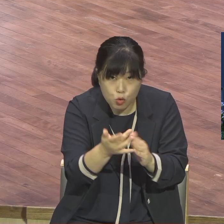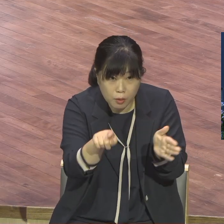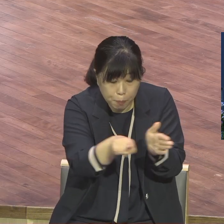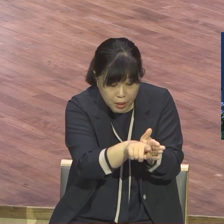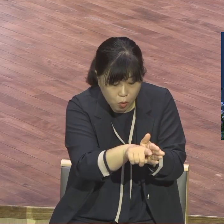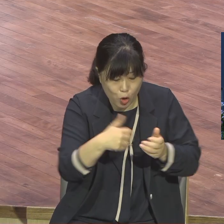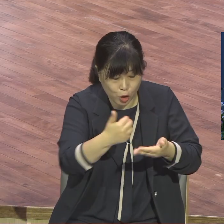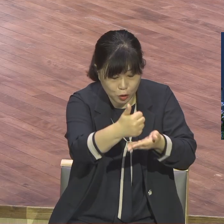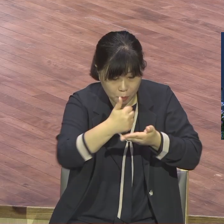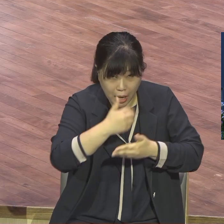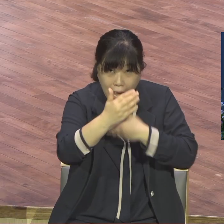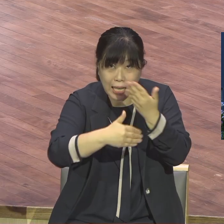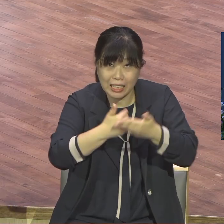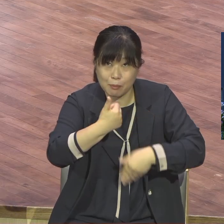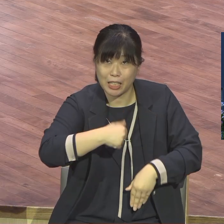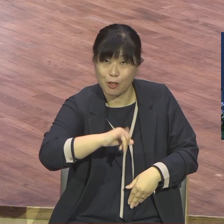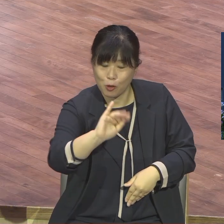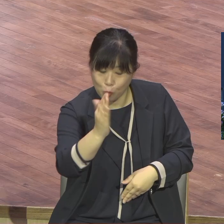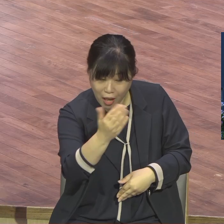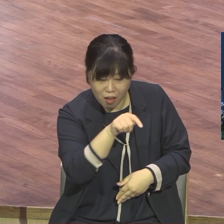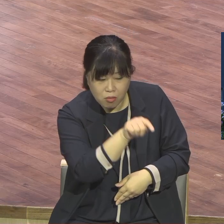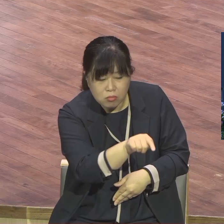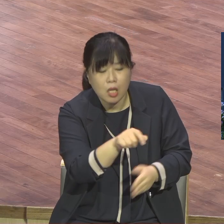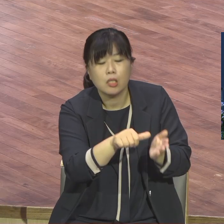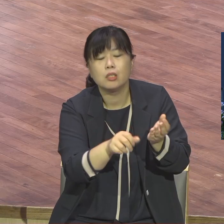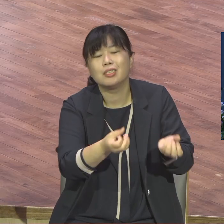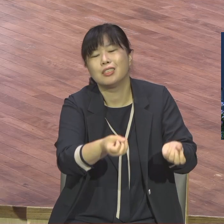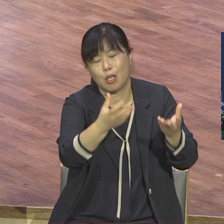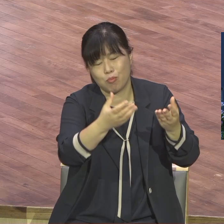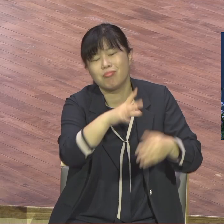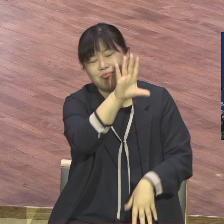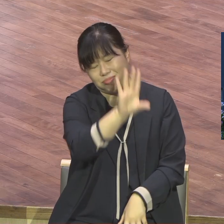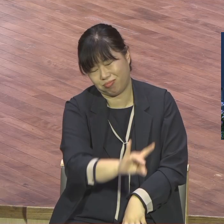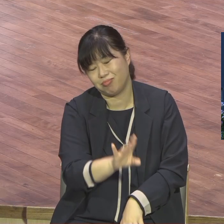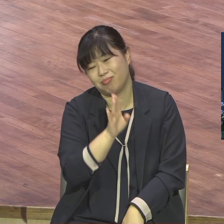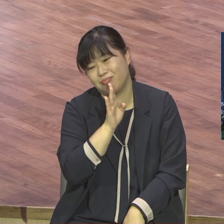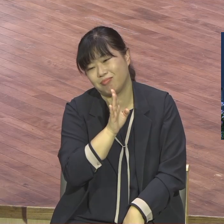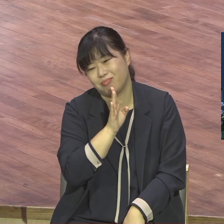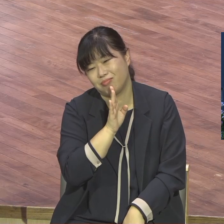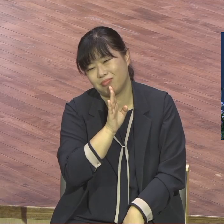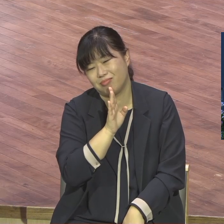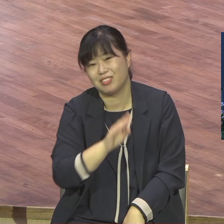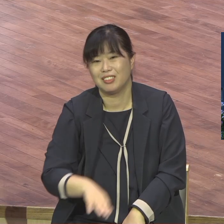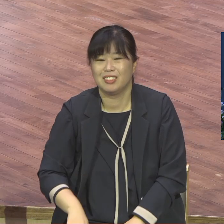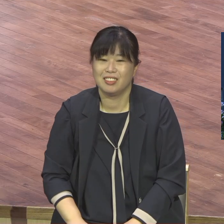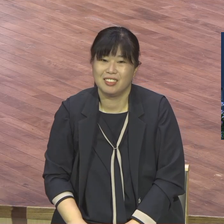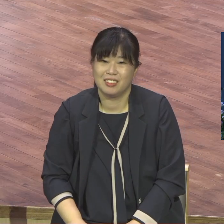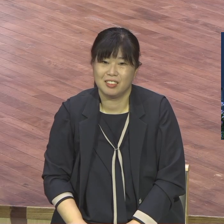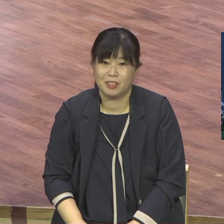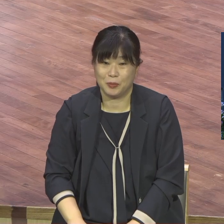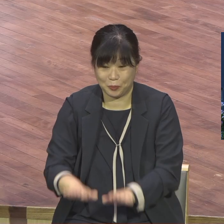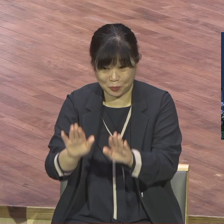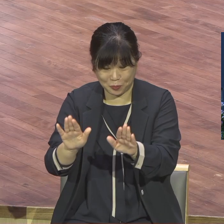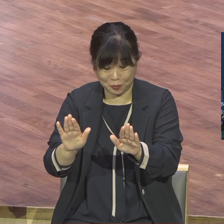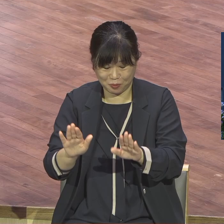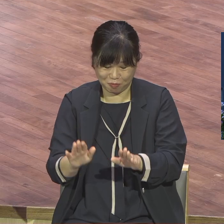이방인. 이런 말이 있습니다. 눈먼 채서는 최악을 낳는다 그랬어.